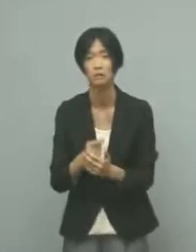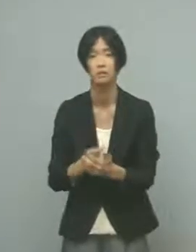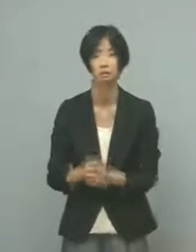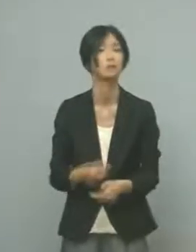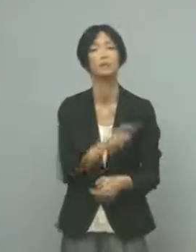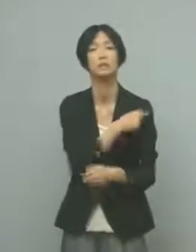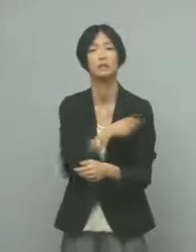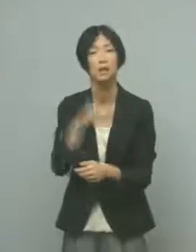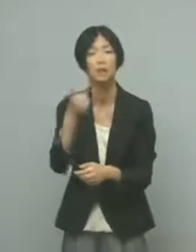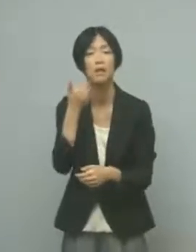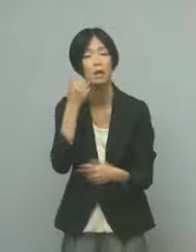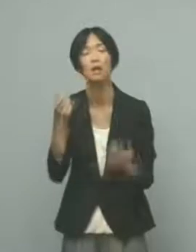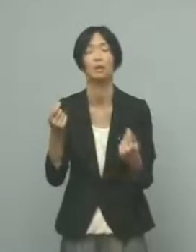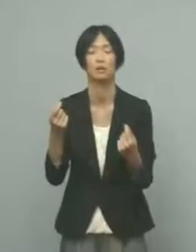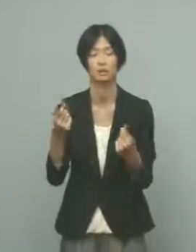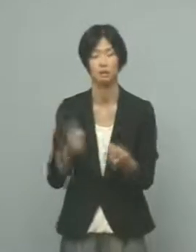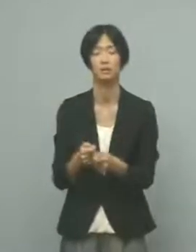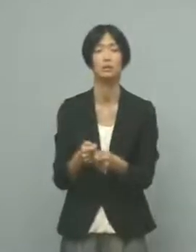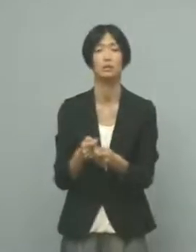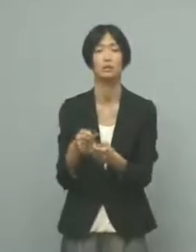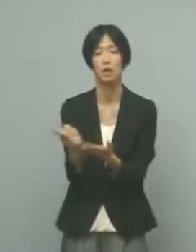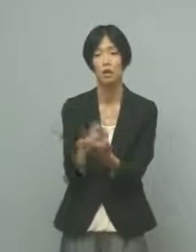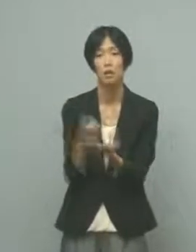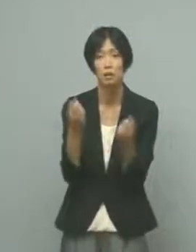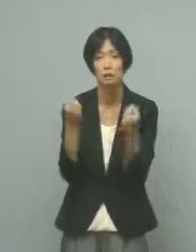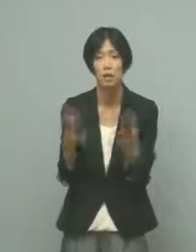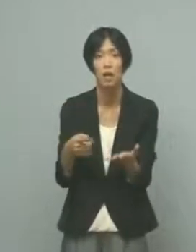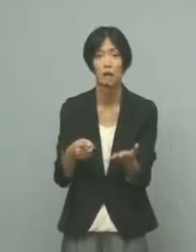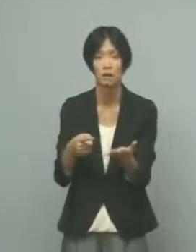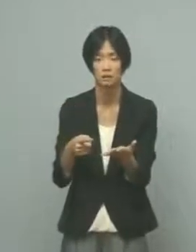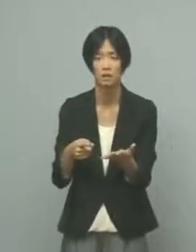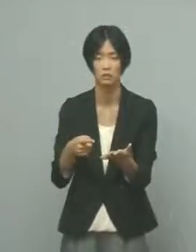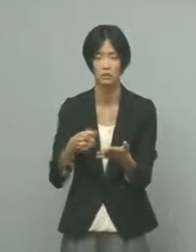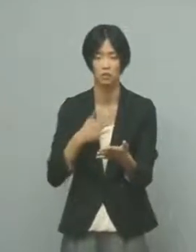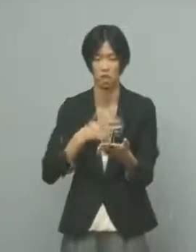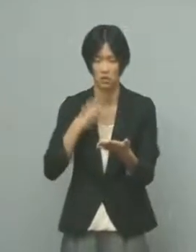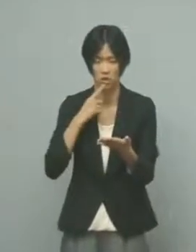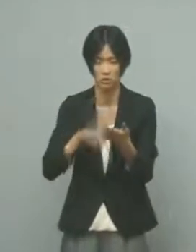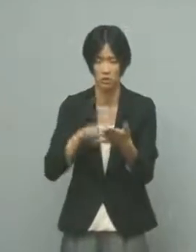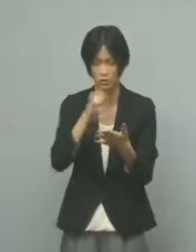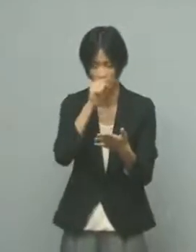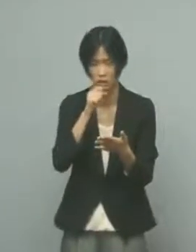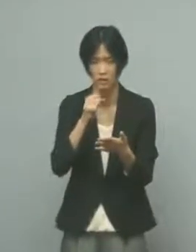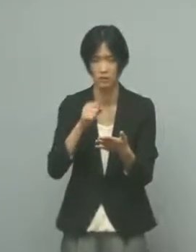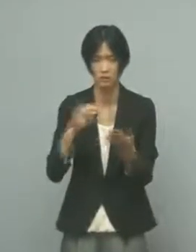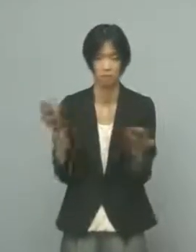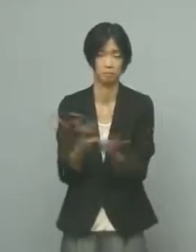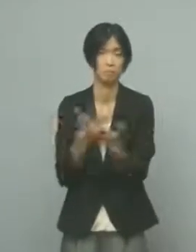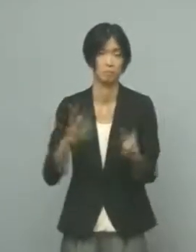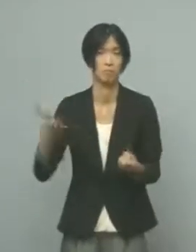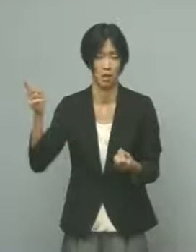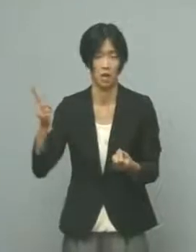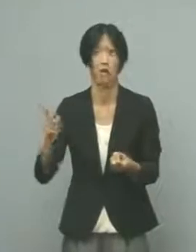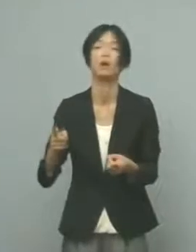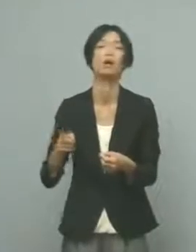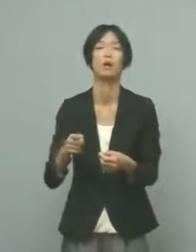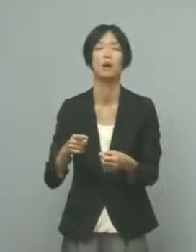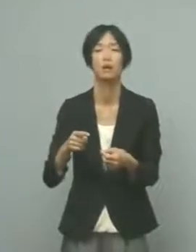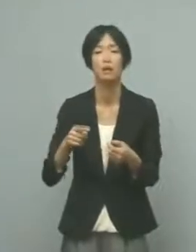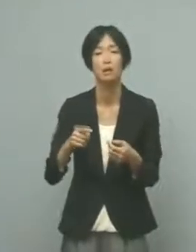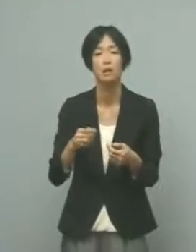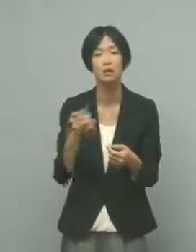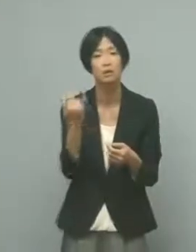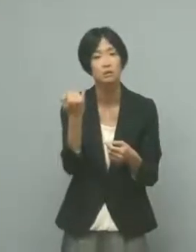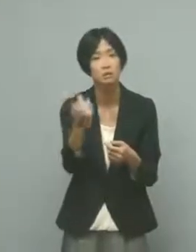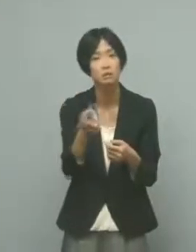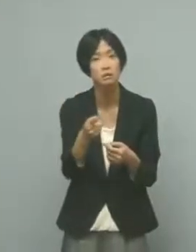新しいガイドラインについては、もともと分かりやすくしようということで作られたんですけども、知事としてはその辺は